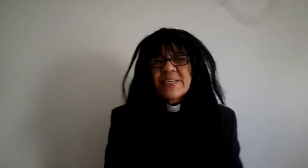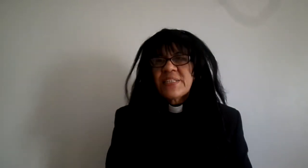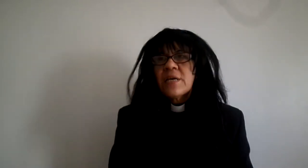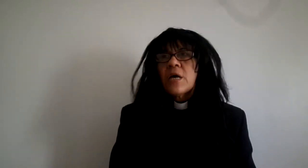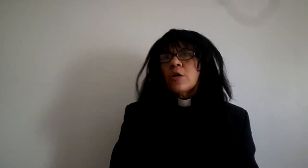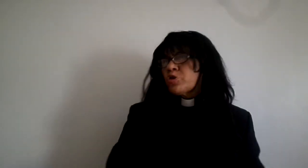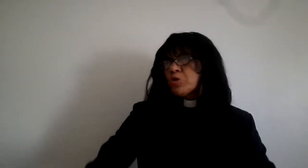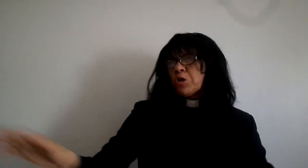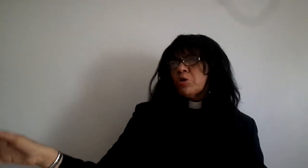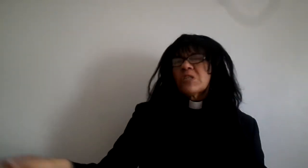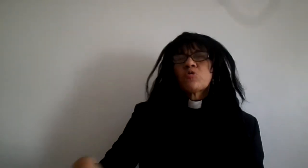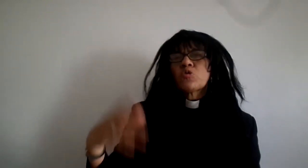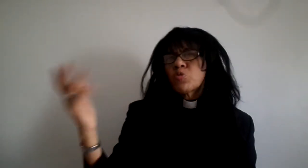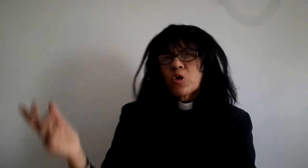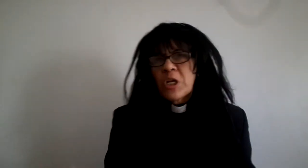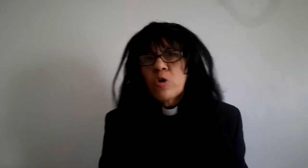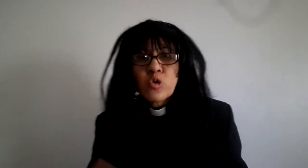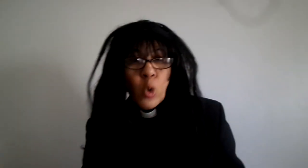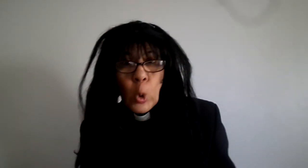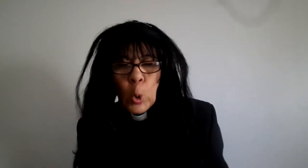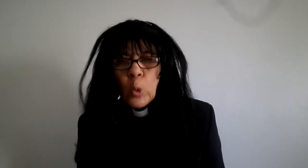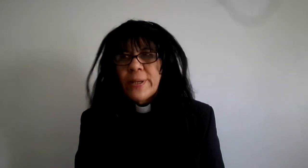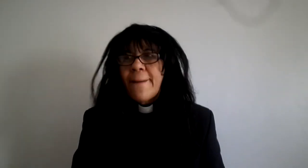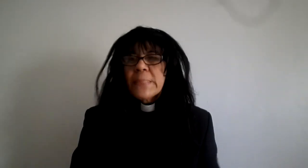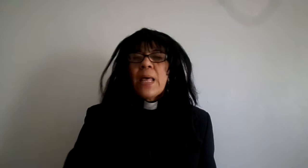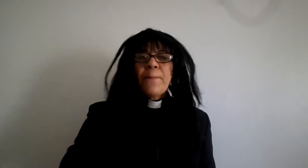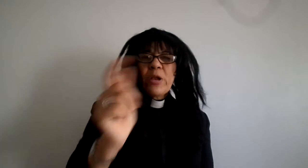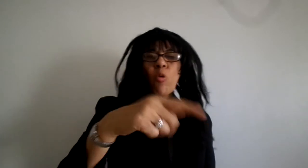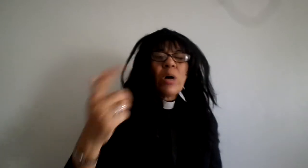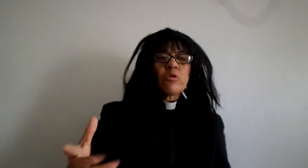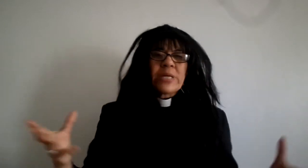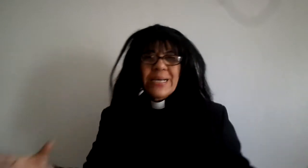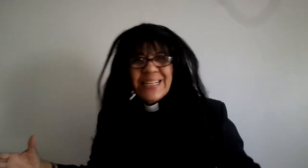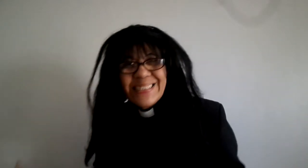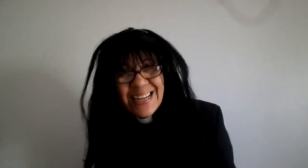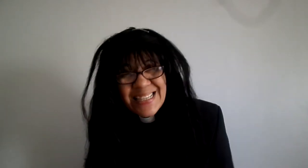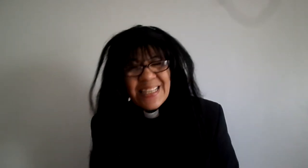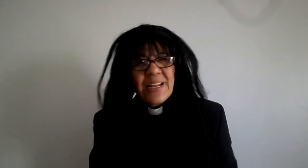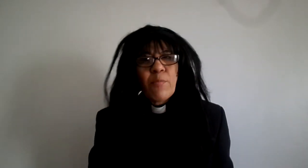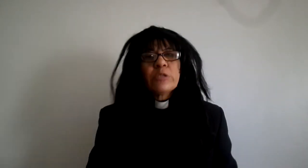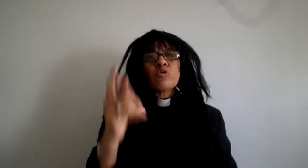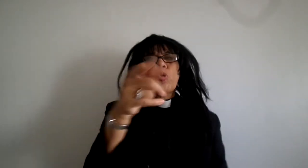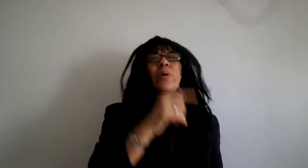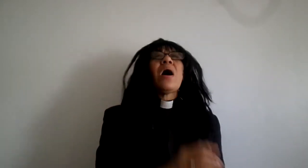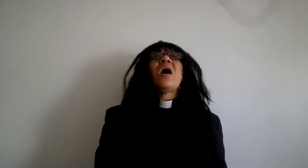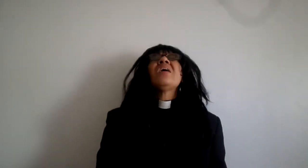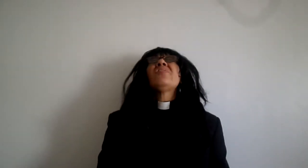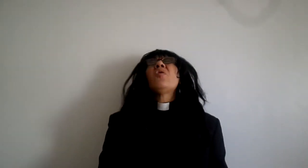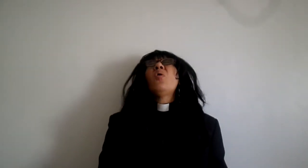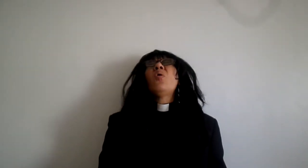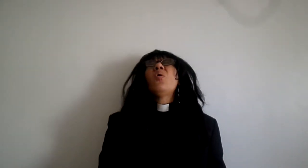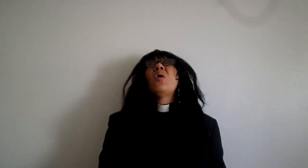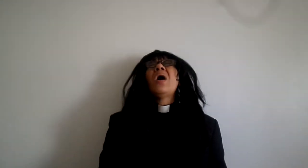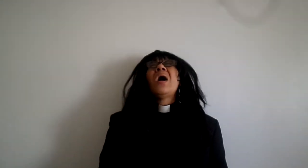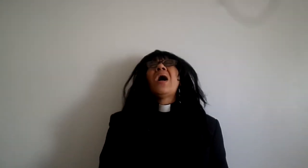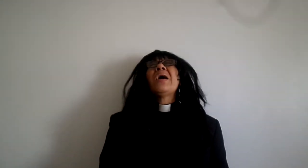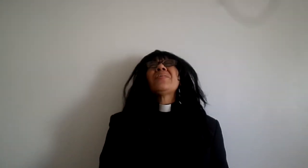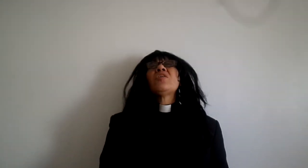que sí? Yo no creo en eso, tú son unos religiosos, unos locos, ¿verdad? Pero cuando están en el trance de la muerte, tú los ves, ¡ay Dios! ¡ay Dios!